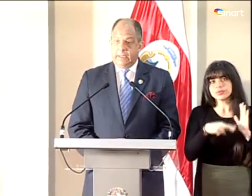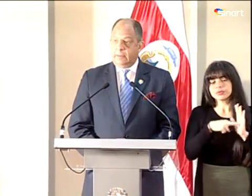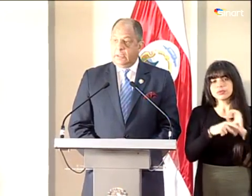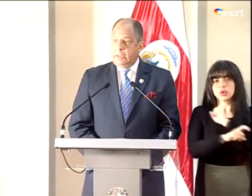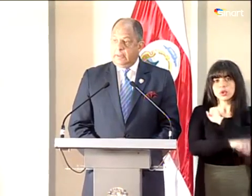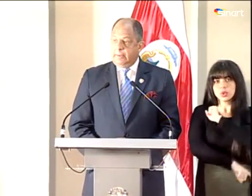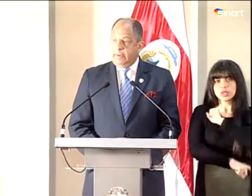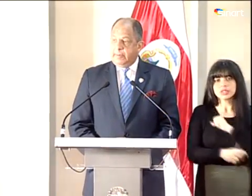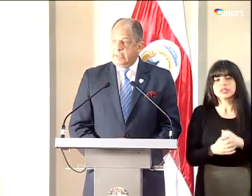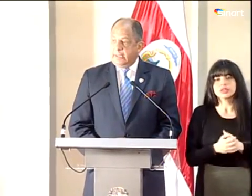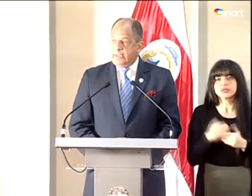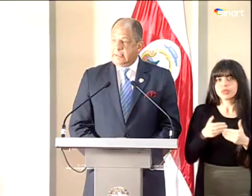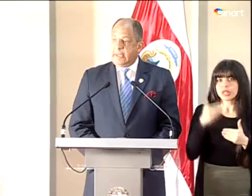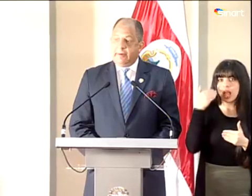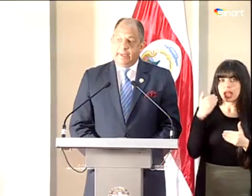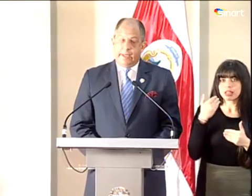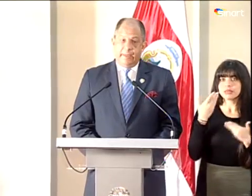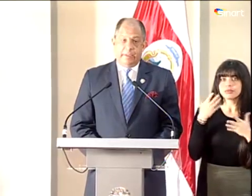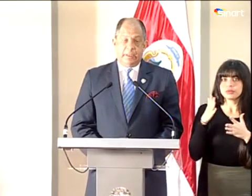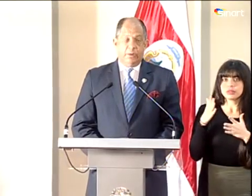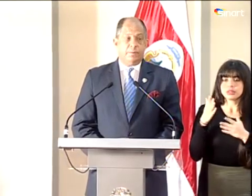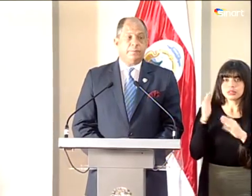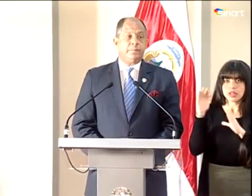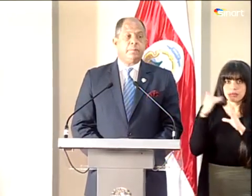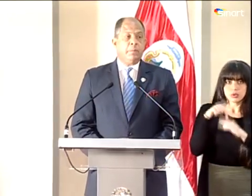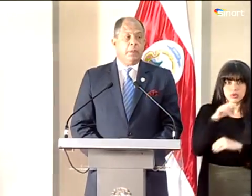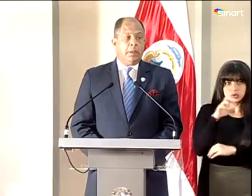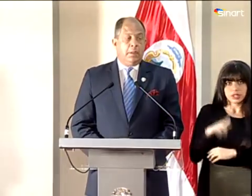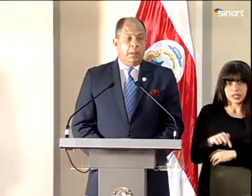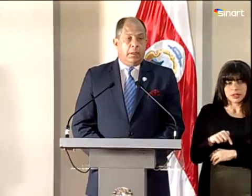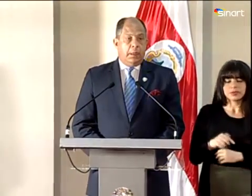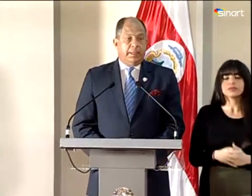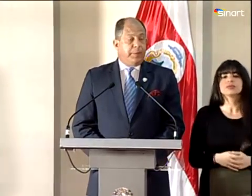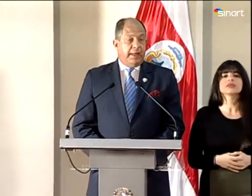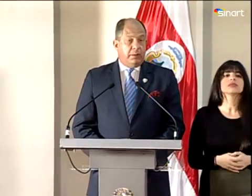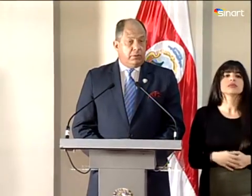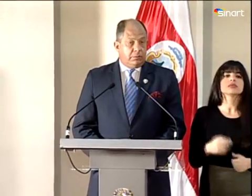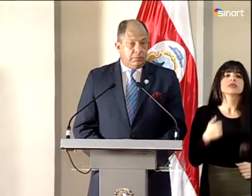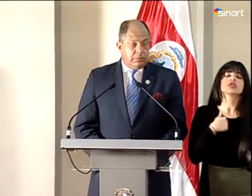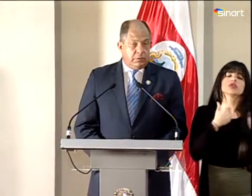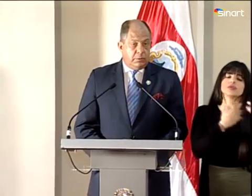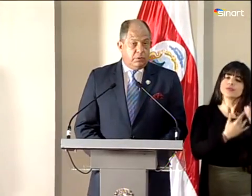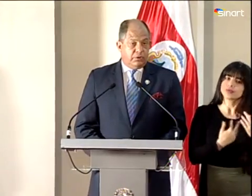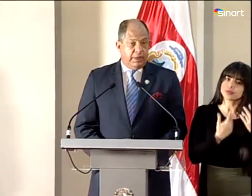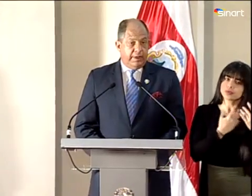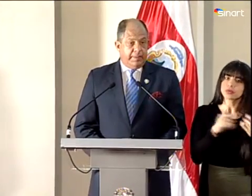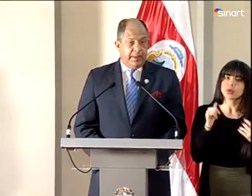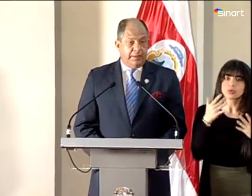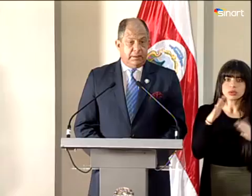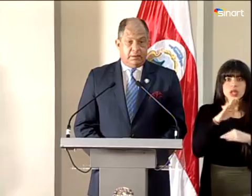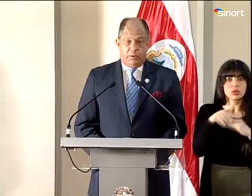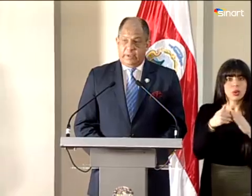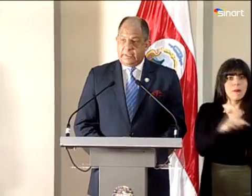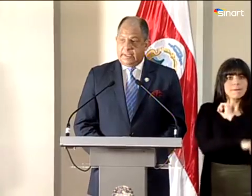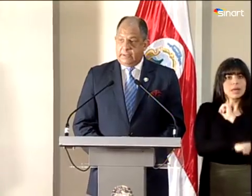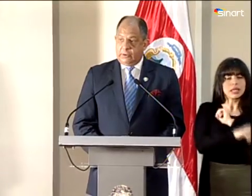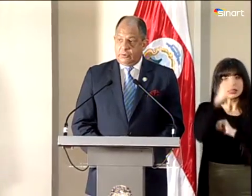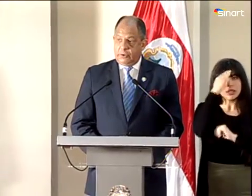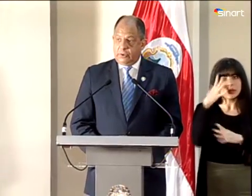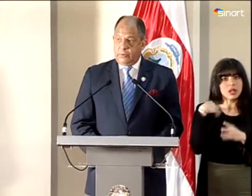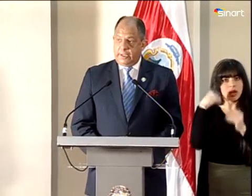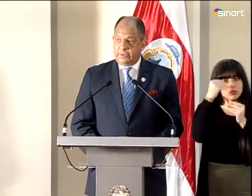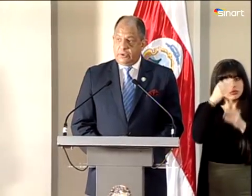condena que previamente ésta había emitido. He esperado, como lo sabe el país y como lo he señalado en